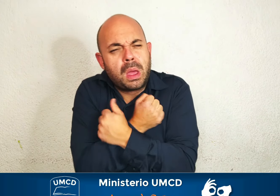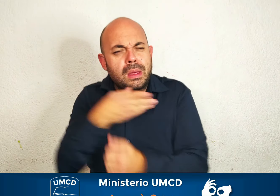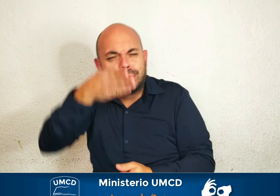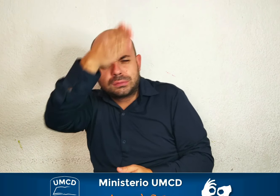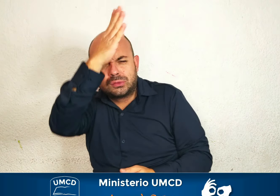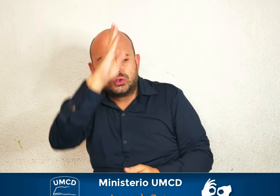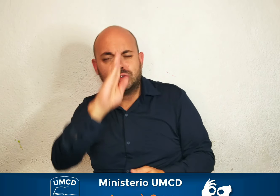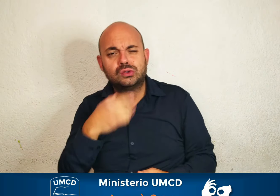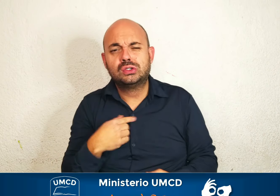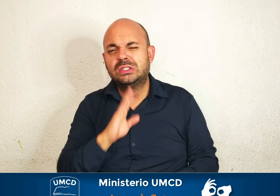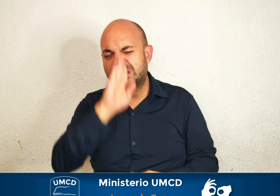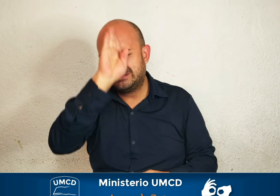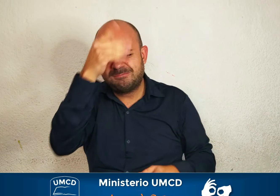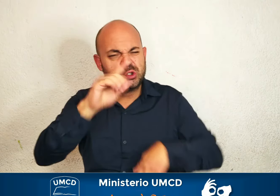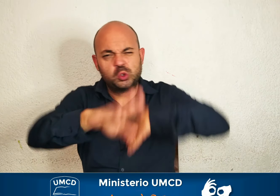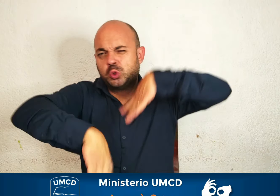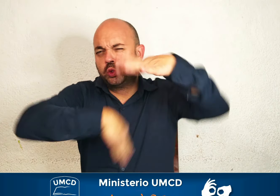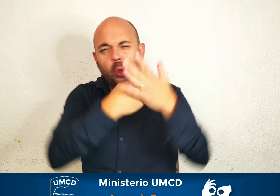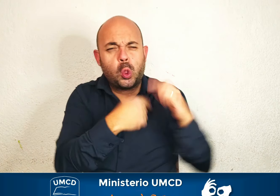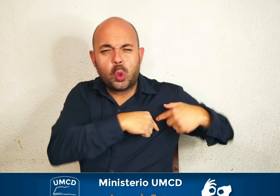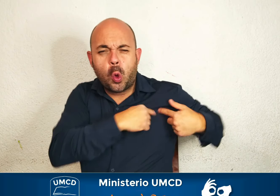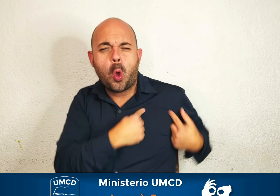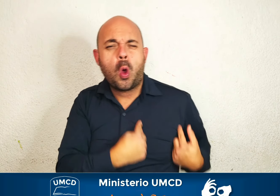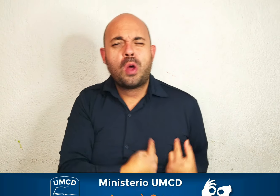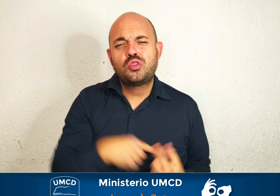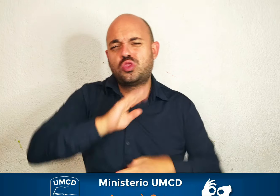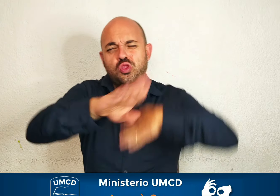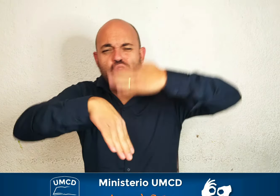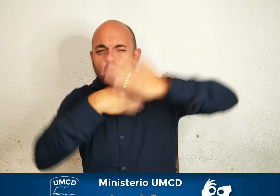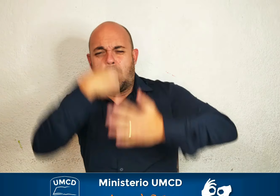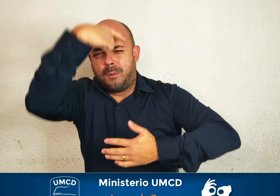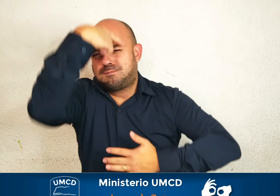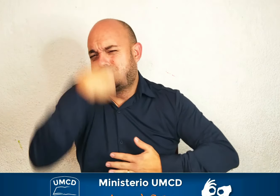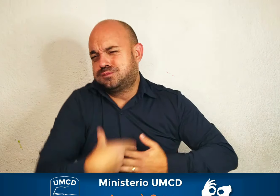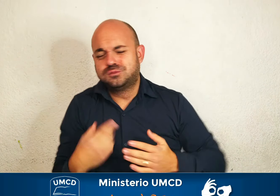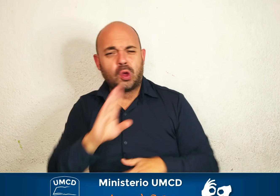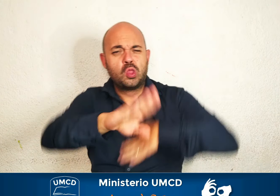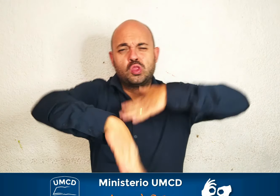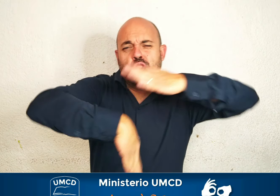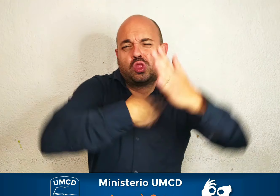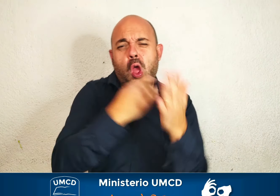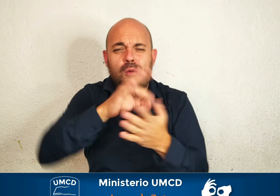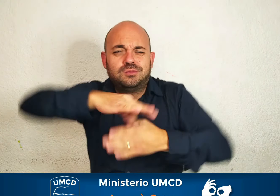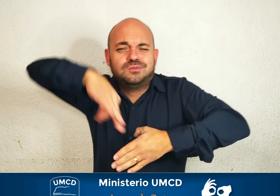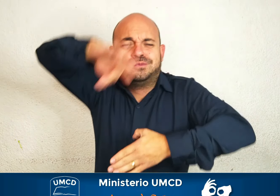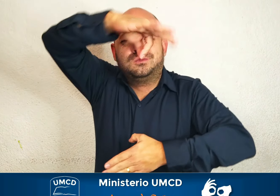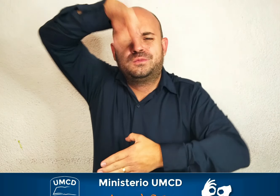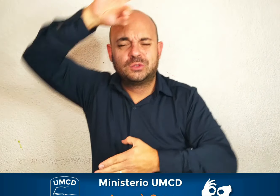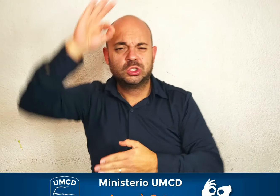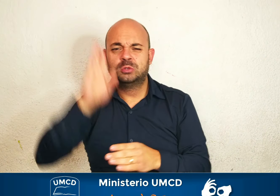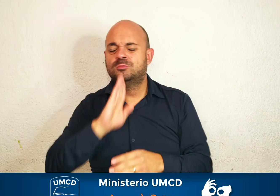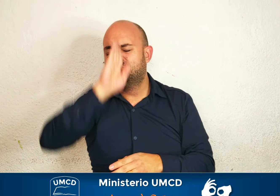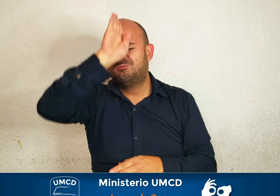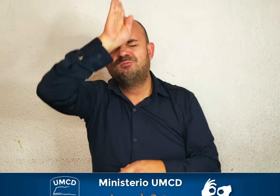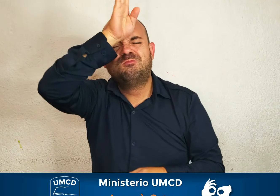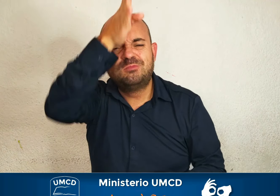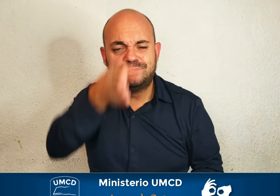tu corazón, con toda tu alma, con toda tu mente y con todas sus fuerzas. Ese es el primer mandamiento, le